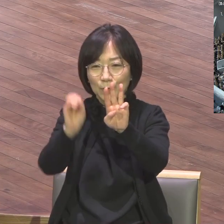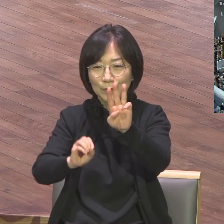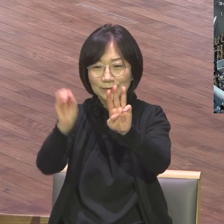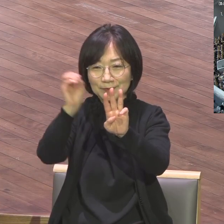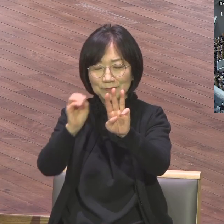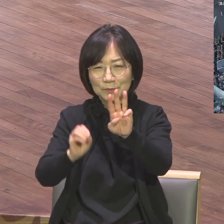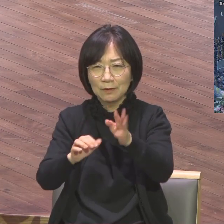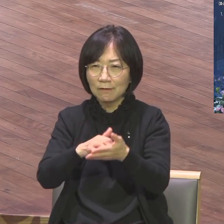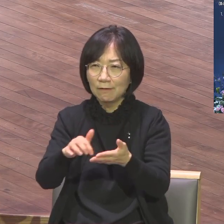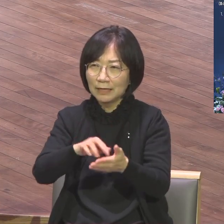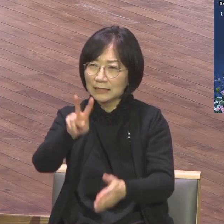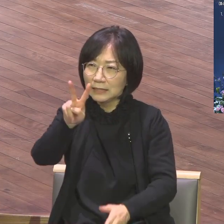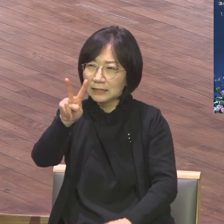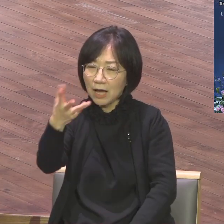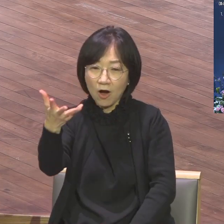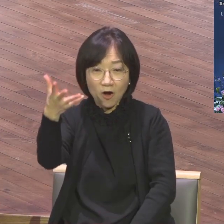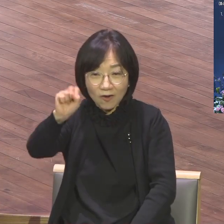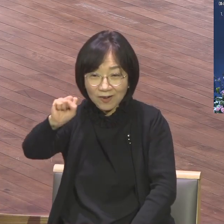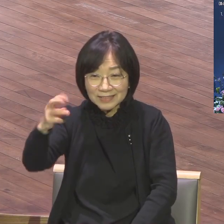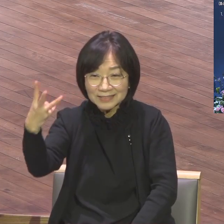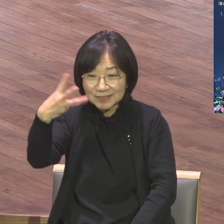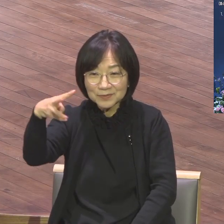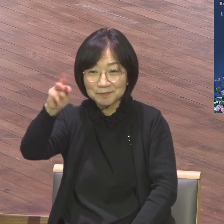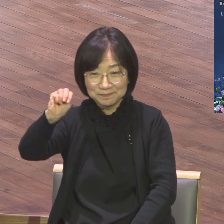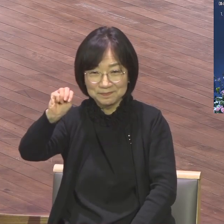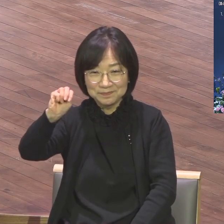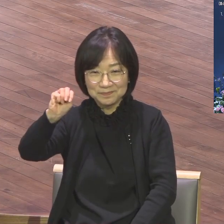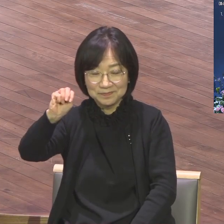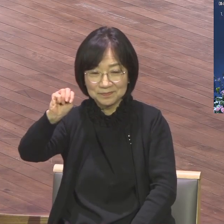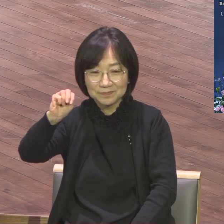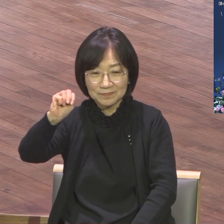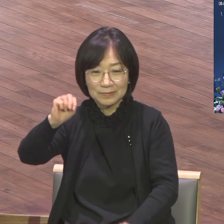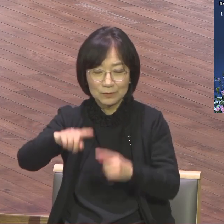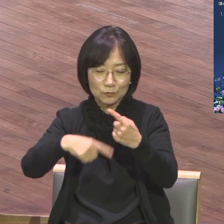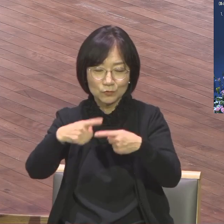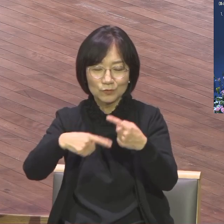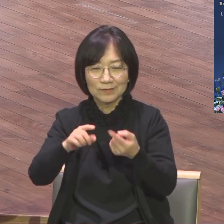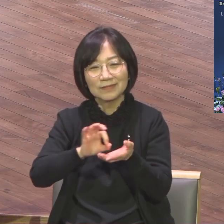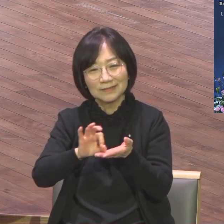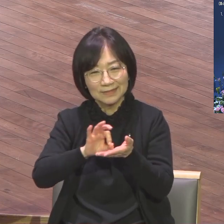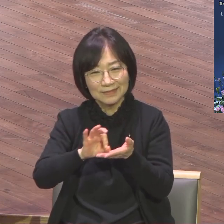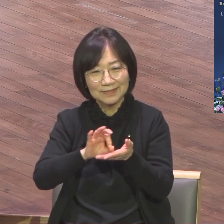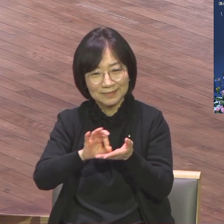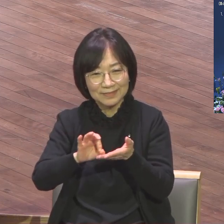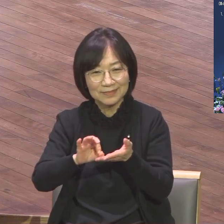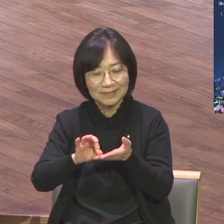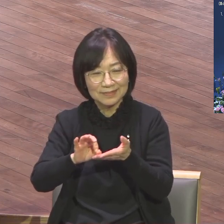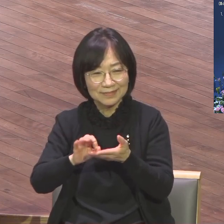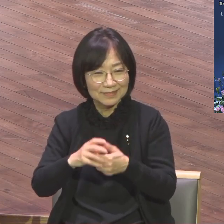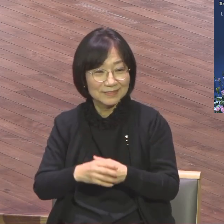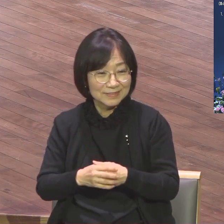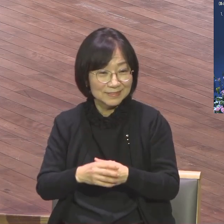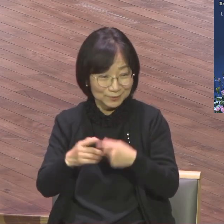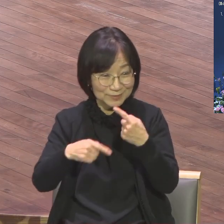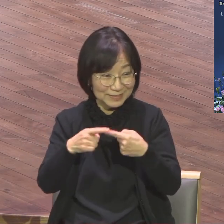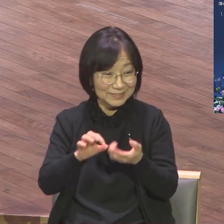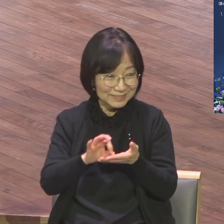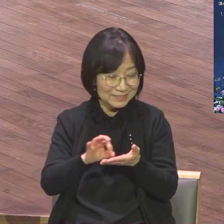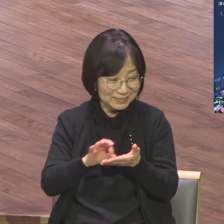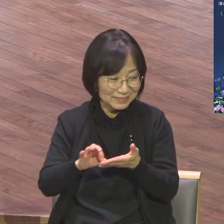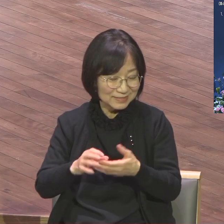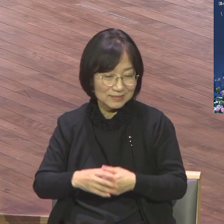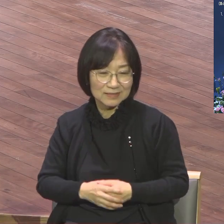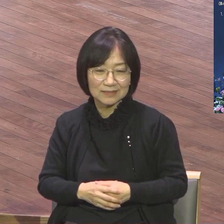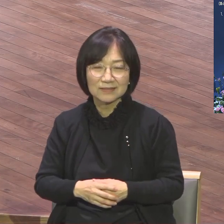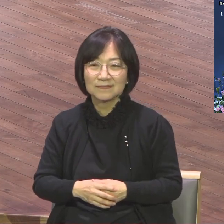3%인데 2억 3천만 명이 수화로 살고 있어요. 수화